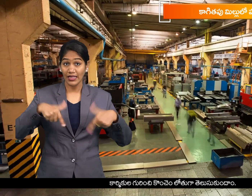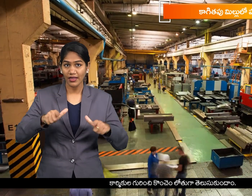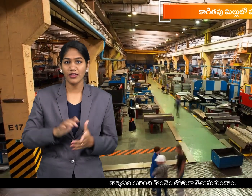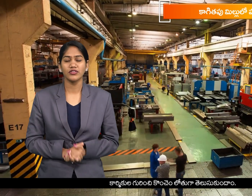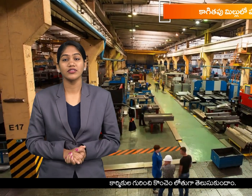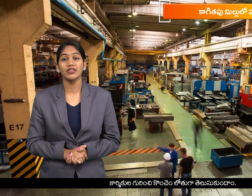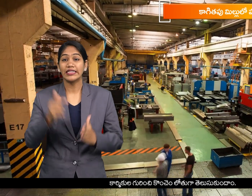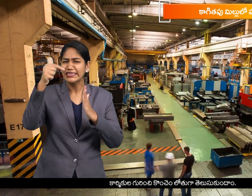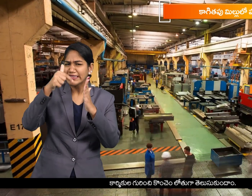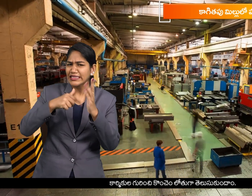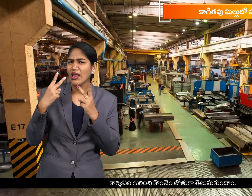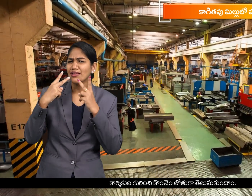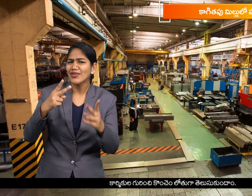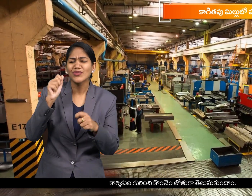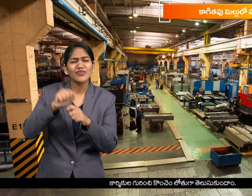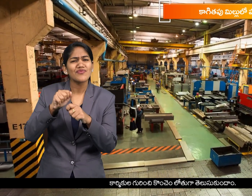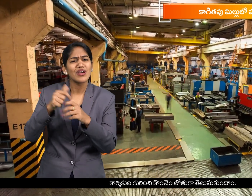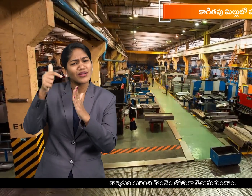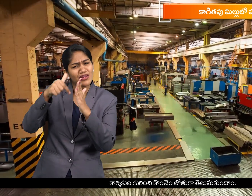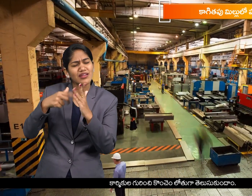కార్మికుల గురించి కొంచెం లోతుగా తెలుసుకుందాం.